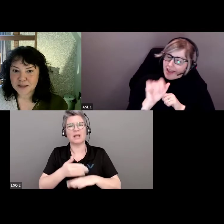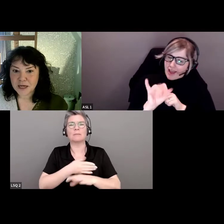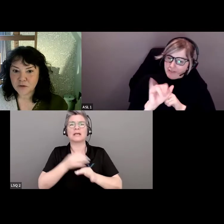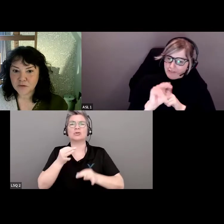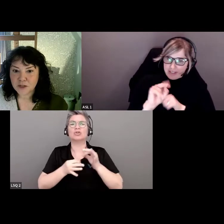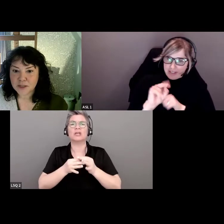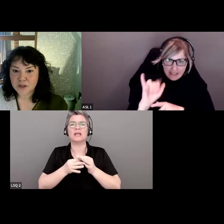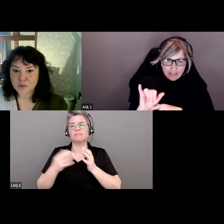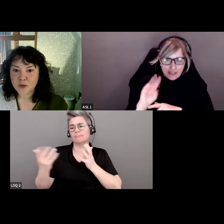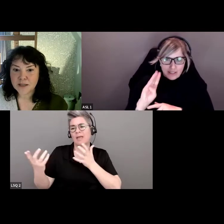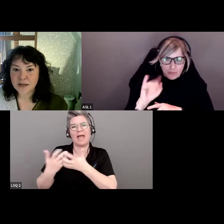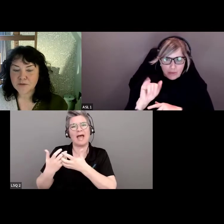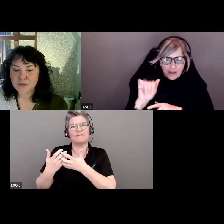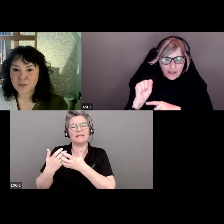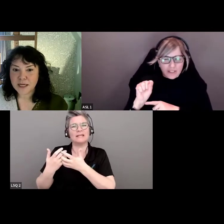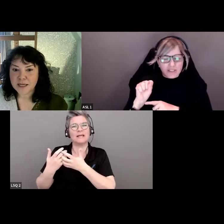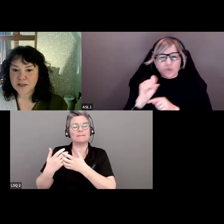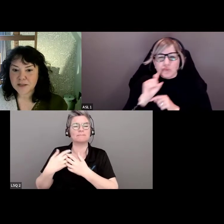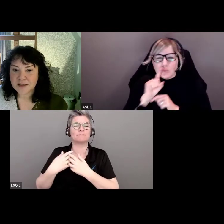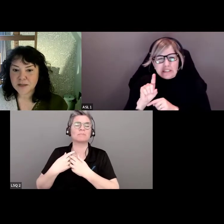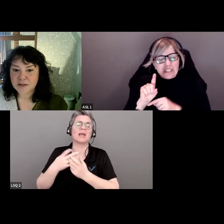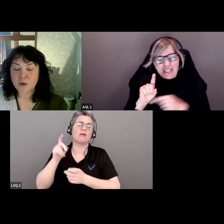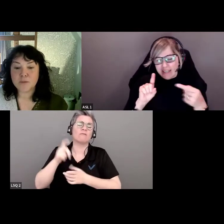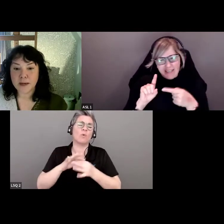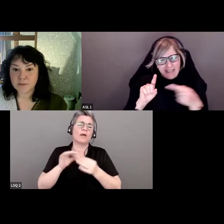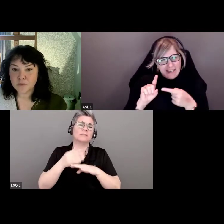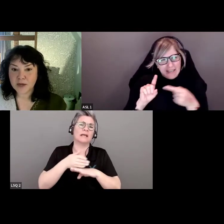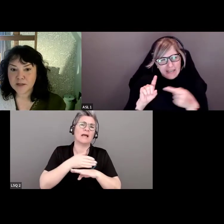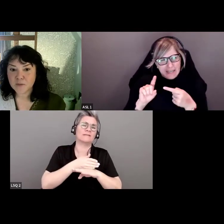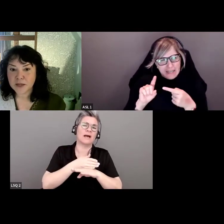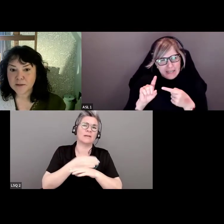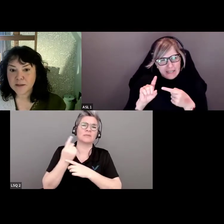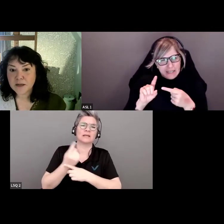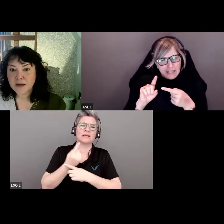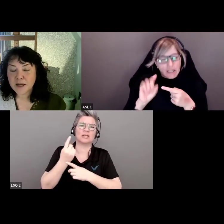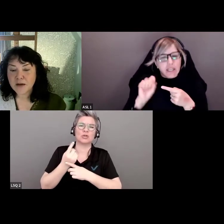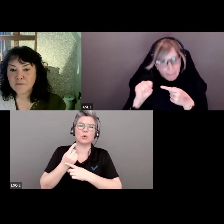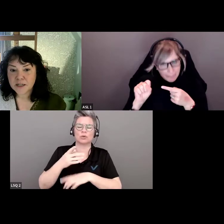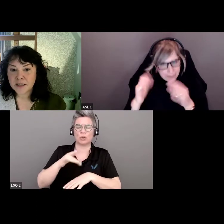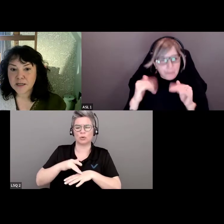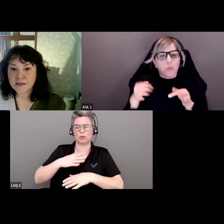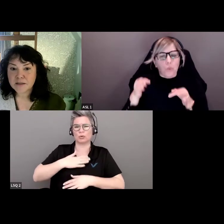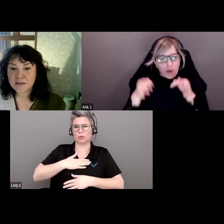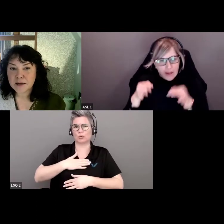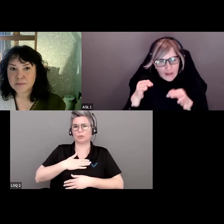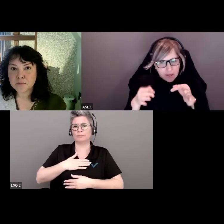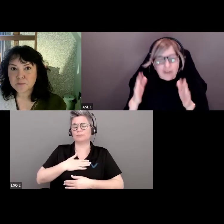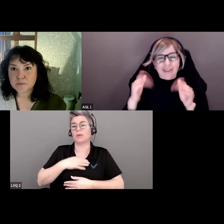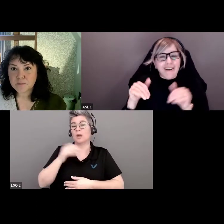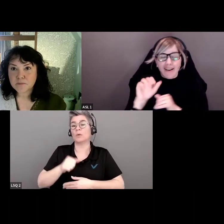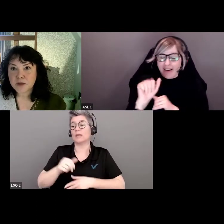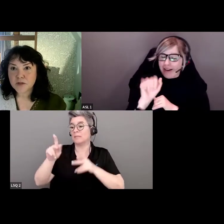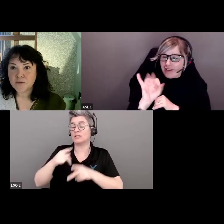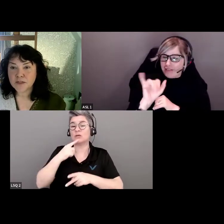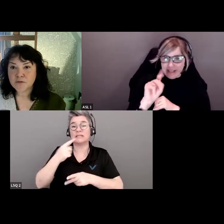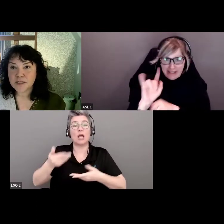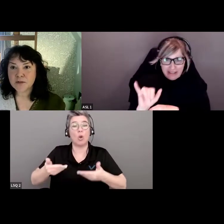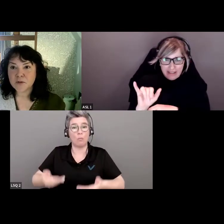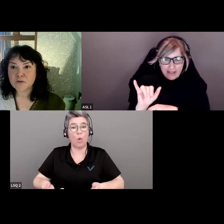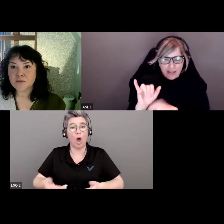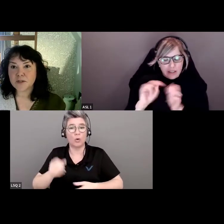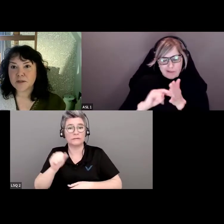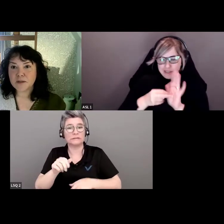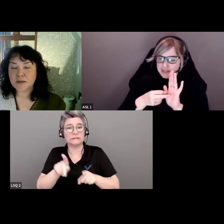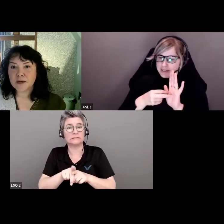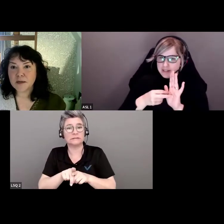'affinité. J'aurais dû expliquer cela. C'est quelque chose qui me concerne particulièrement. Oui, quelqu'un dit le poids. C'est aussi le